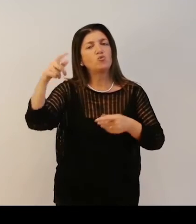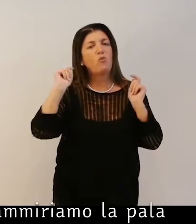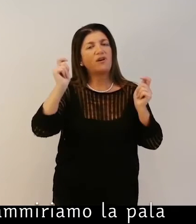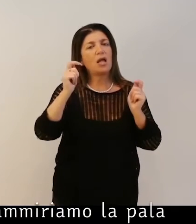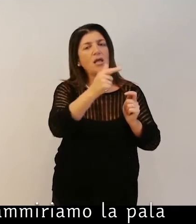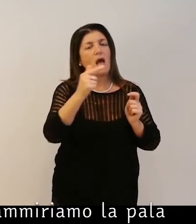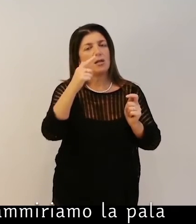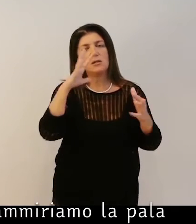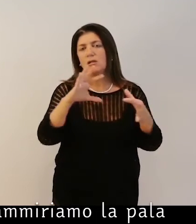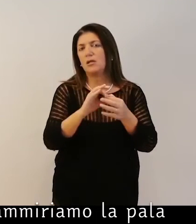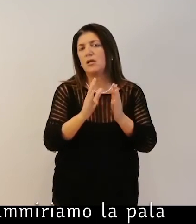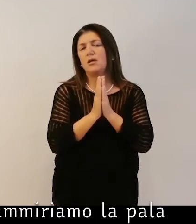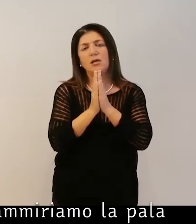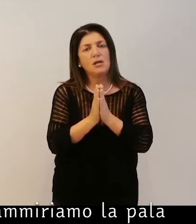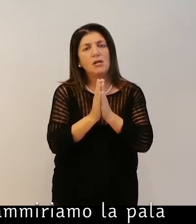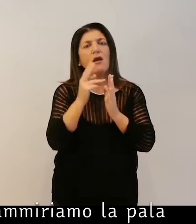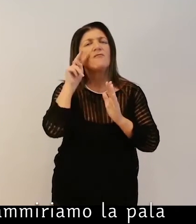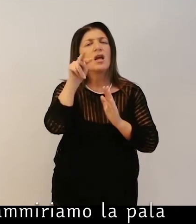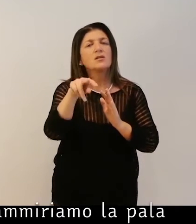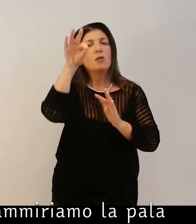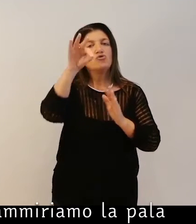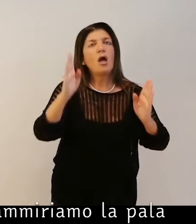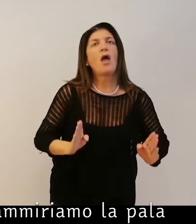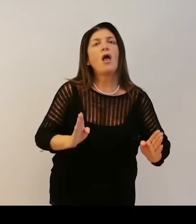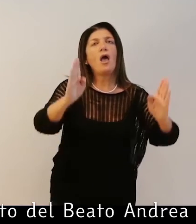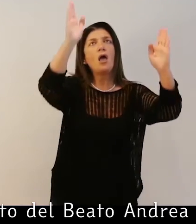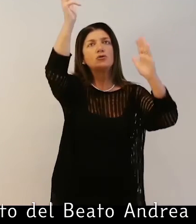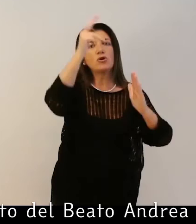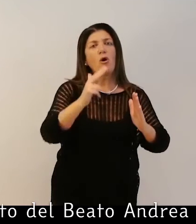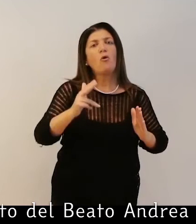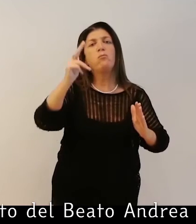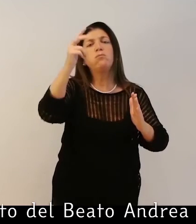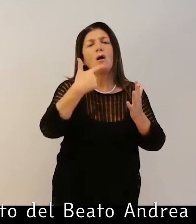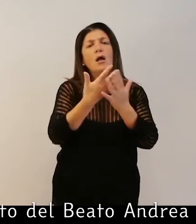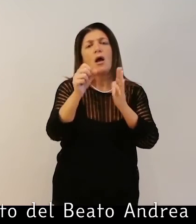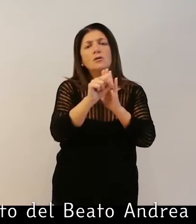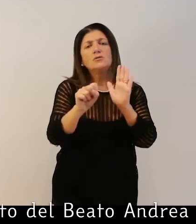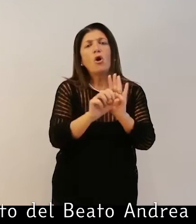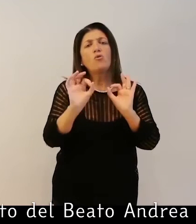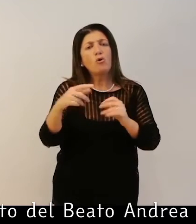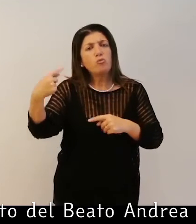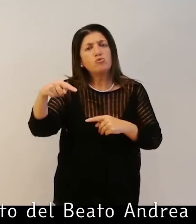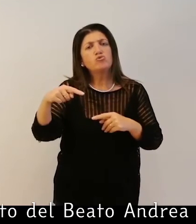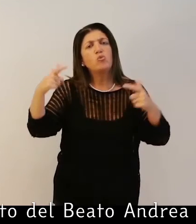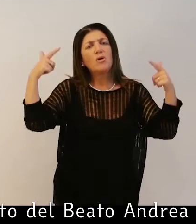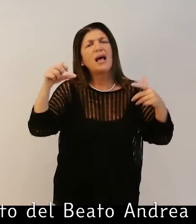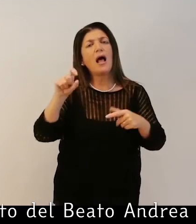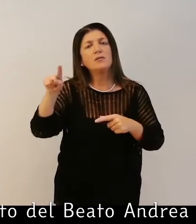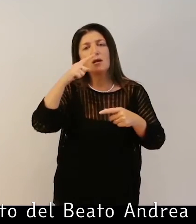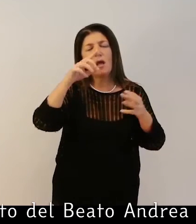teatino, ammiriamo la pala centrale, raffigurante lo svenimento del beato Andrea Bellino,